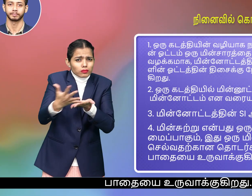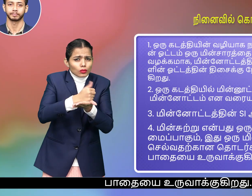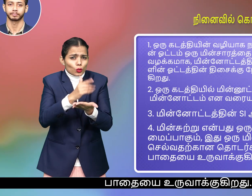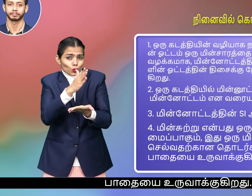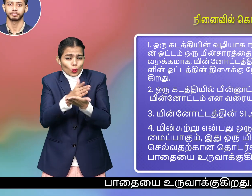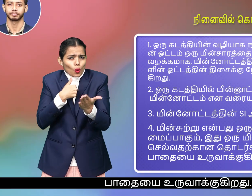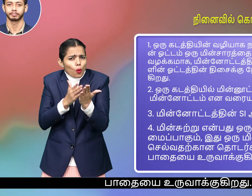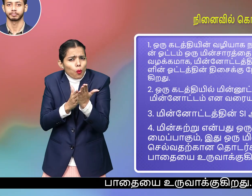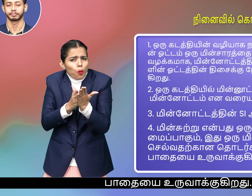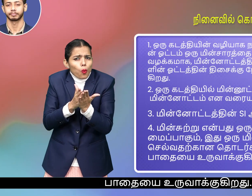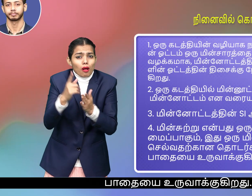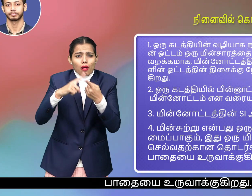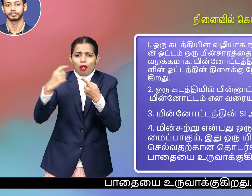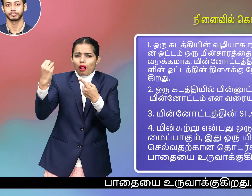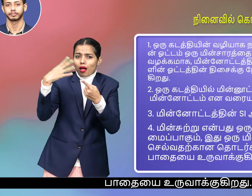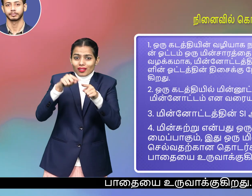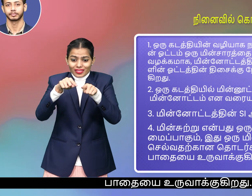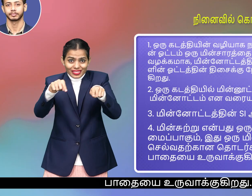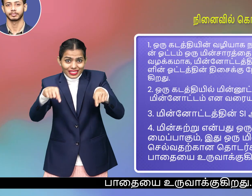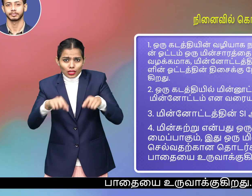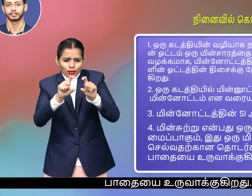பாதையை உருவாக்குகிறது.